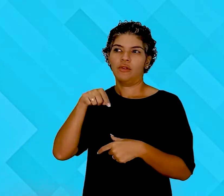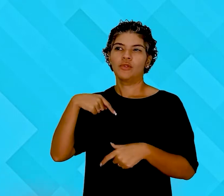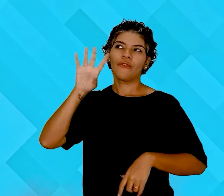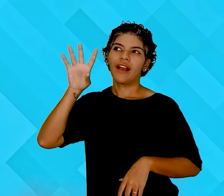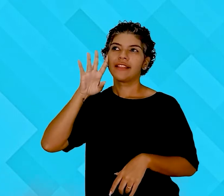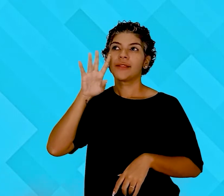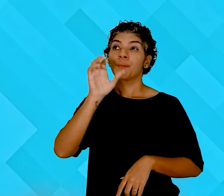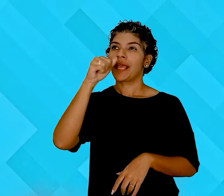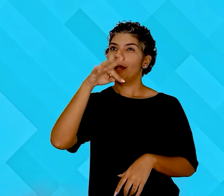e ter